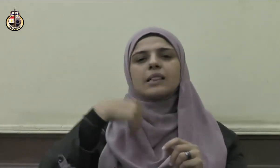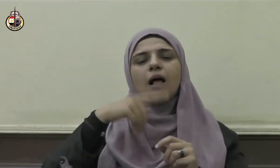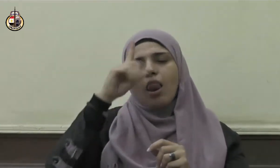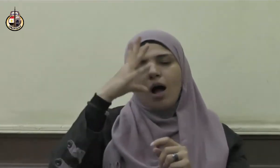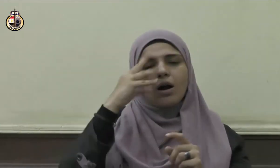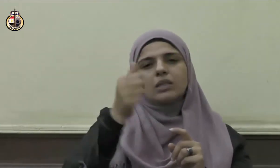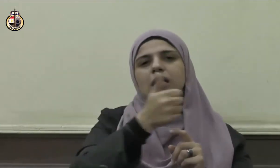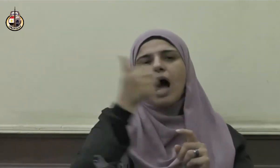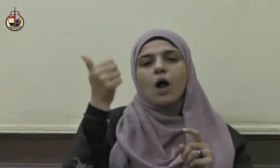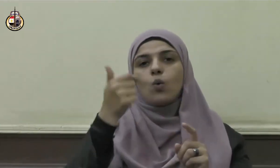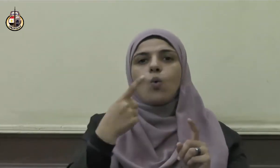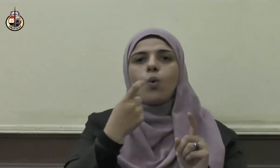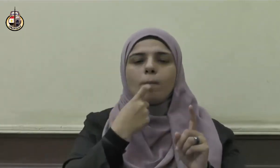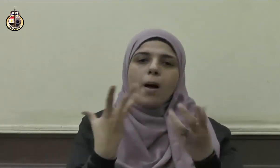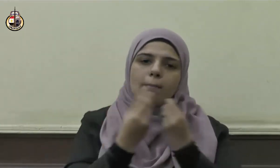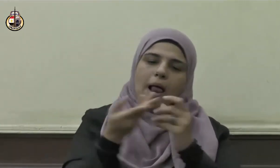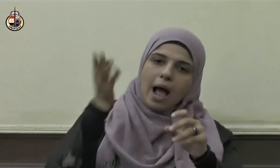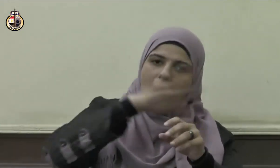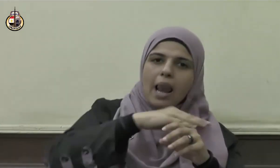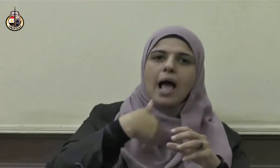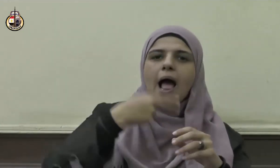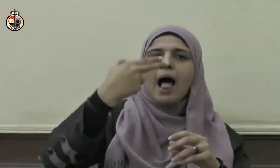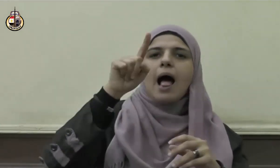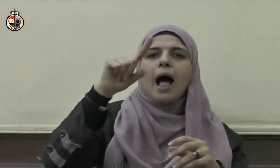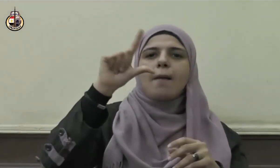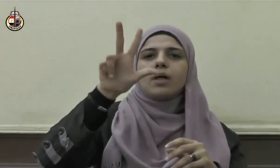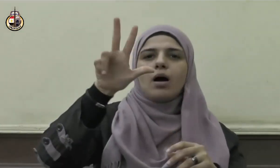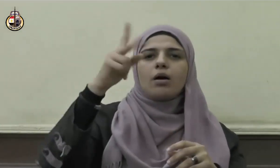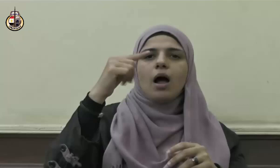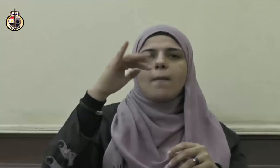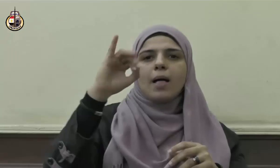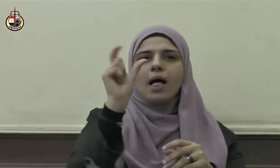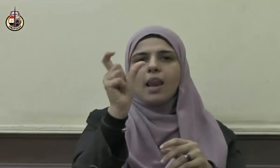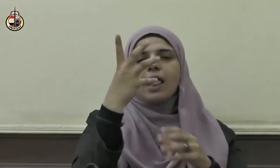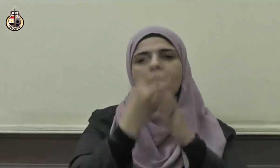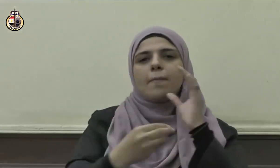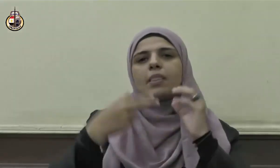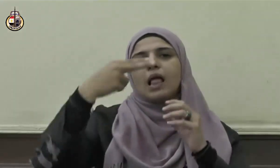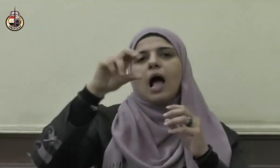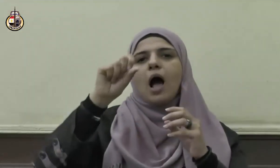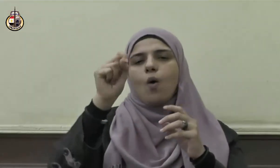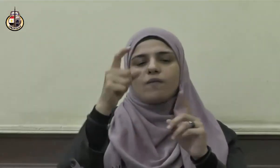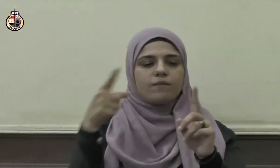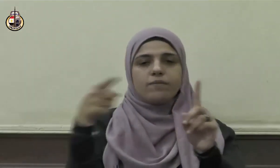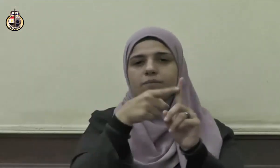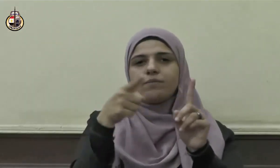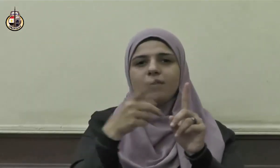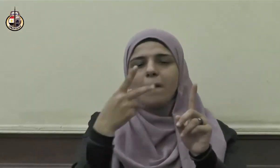على سيدنا عبد الرحمن بن عوف رضي الله عنه أن يناصفه